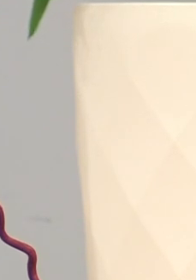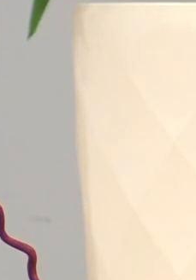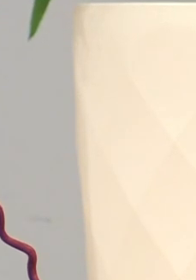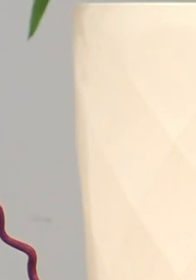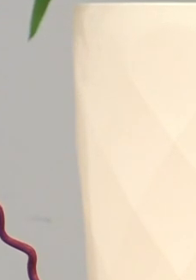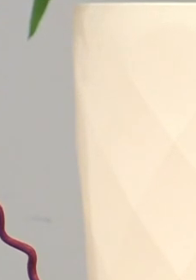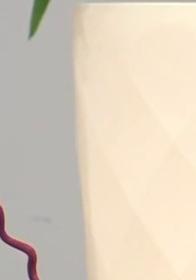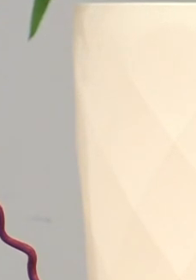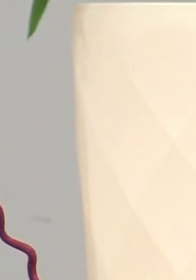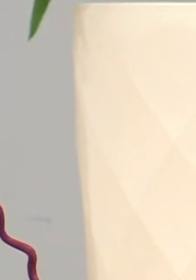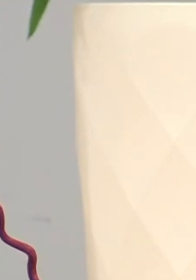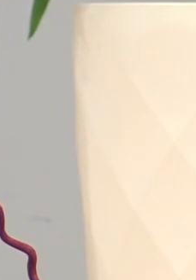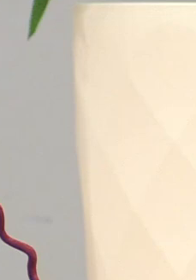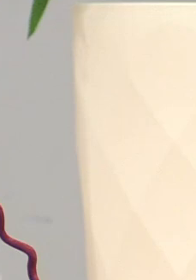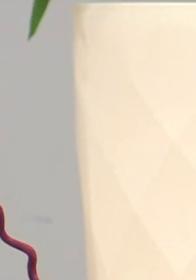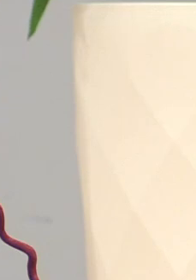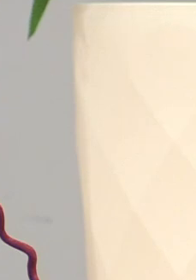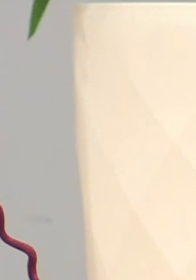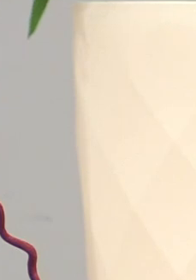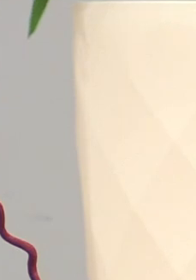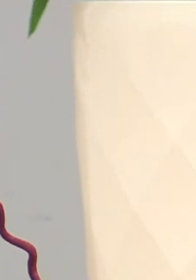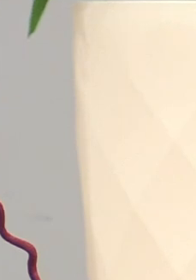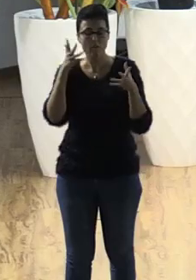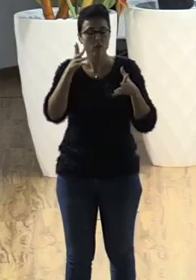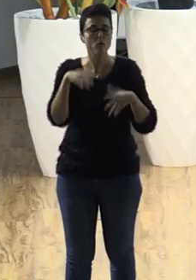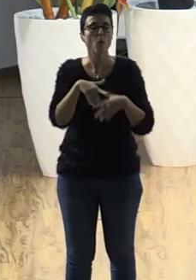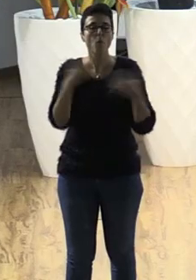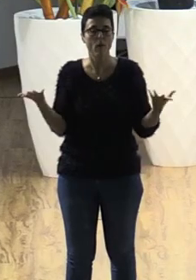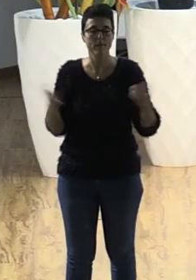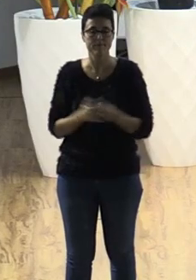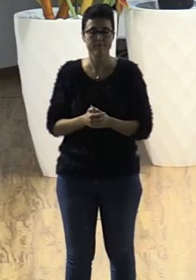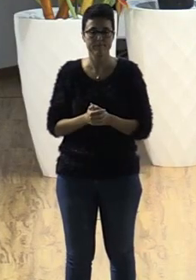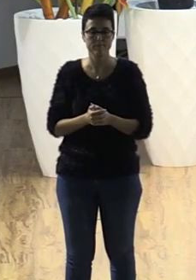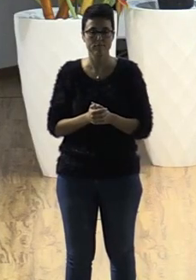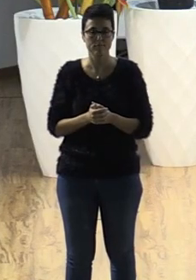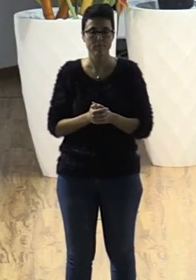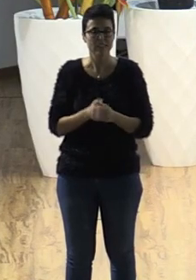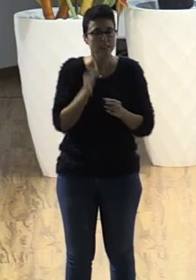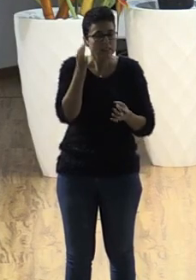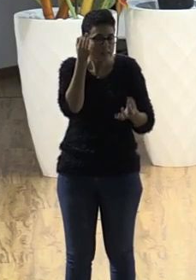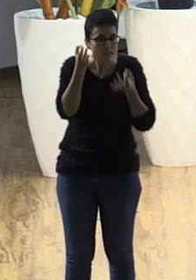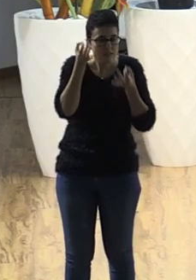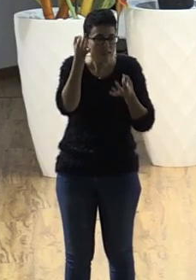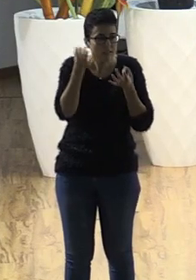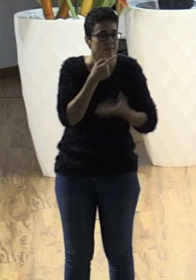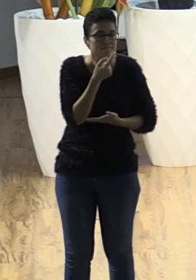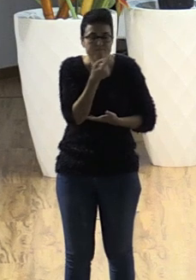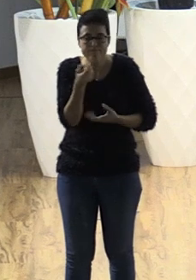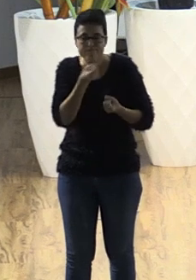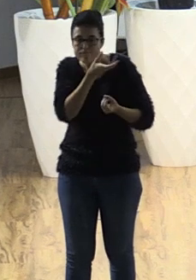o que ya está en el campo de la animación sociocultural? ¿Qué cosas concretas les diríais así